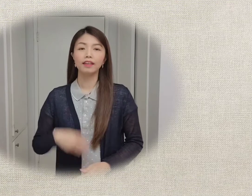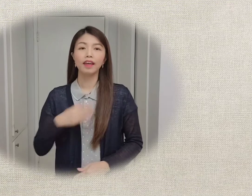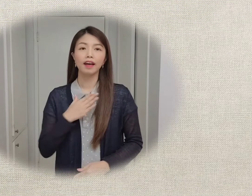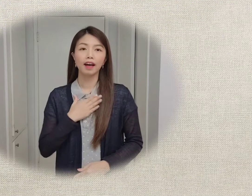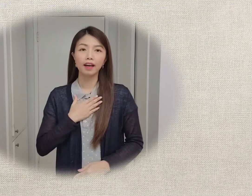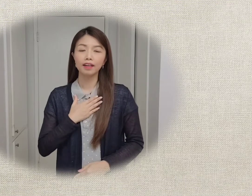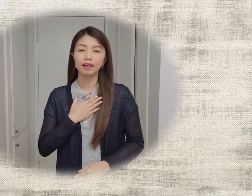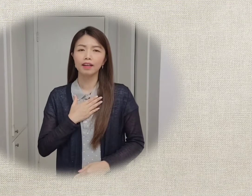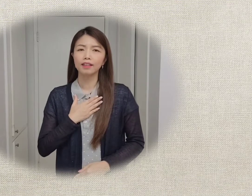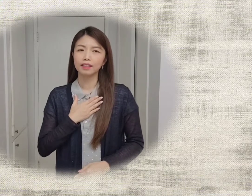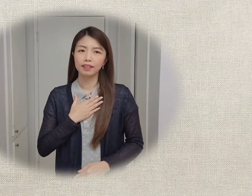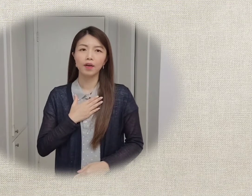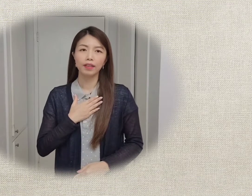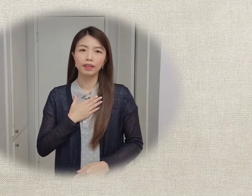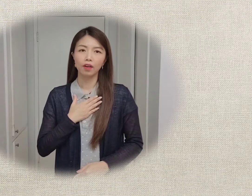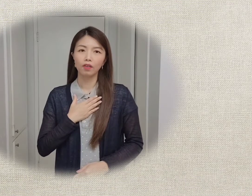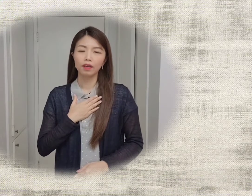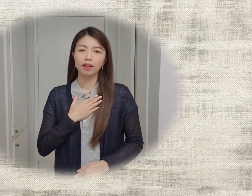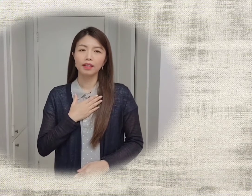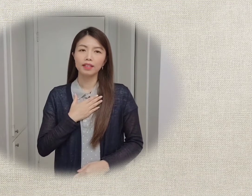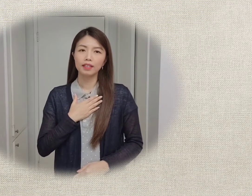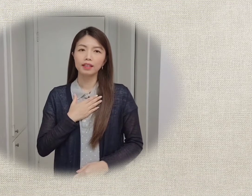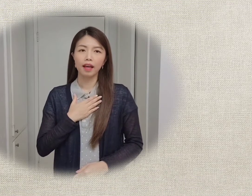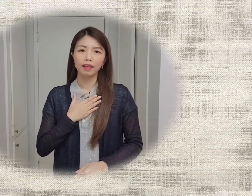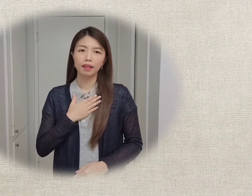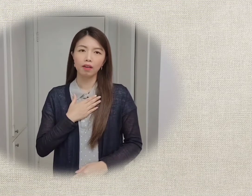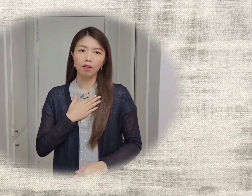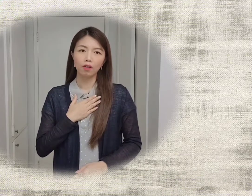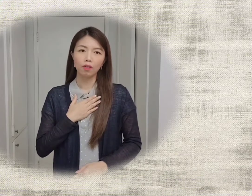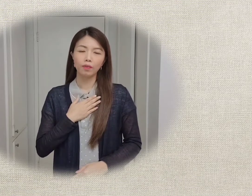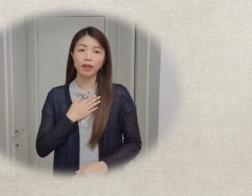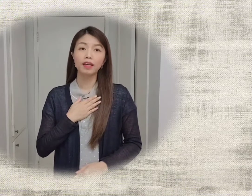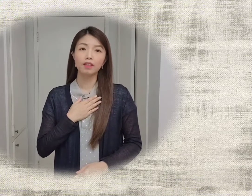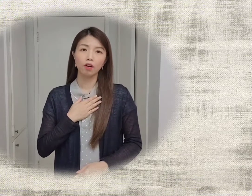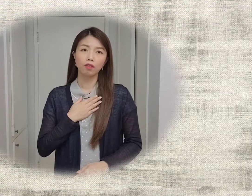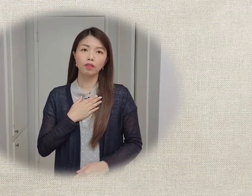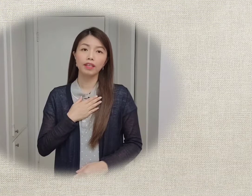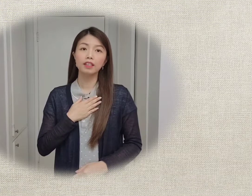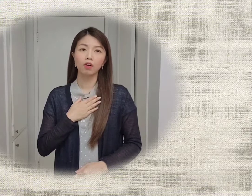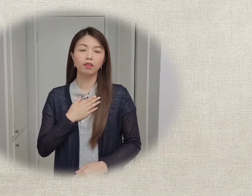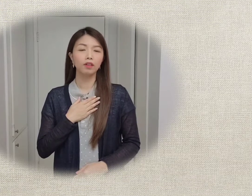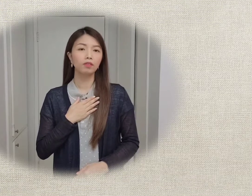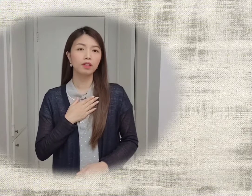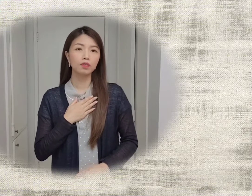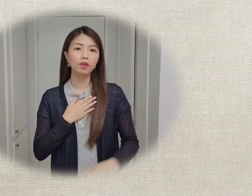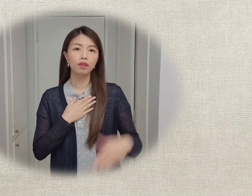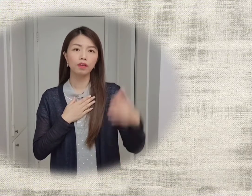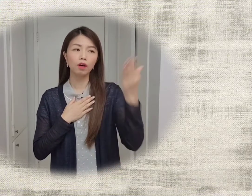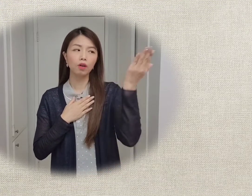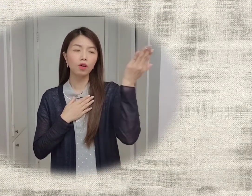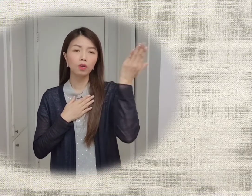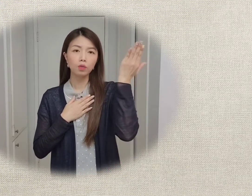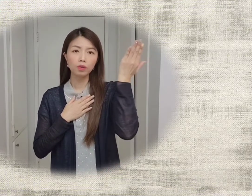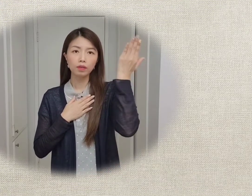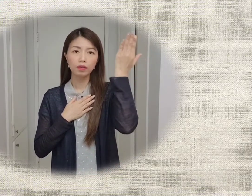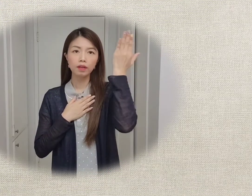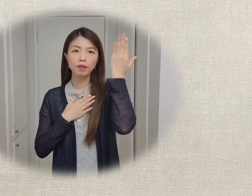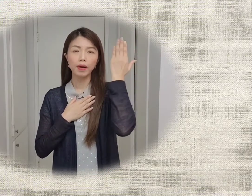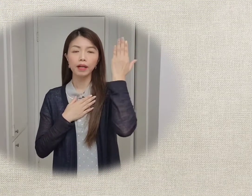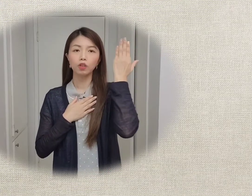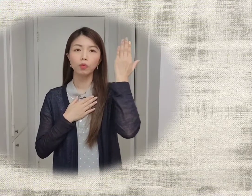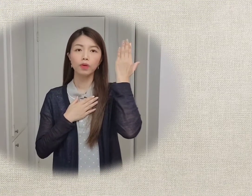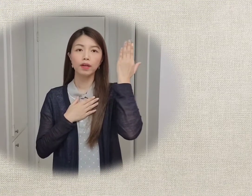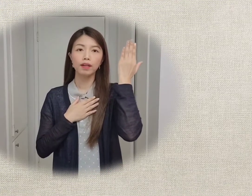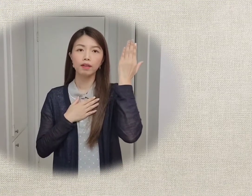시간이, 내가 지나왔던, 지난, 예전, 이전, 이런 뜻의 수어는요,